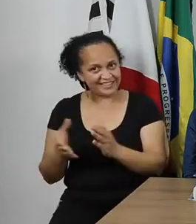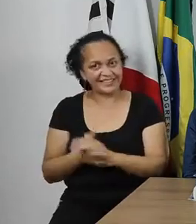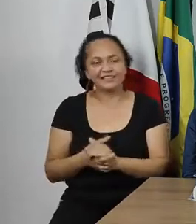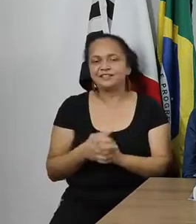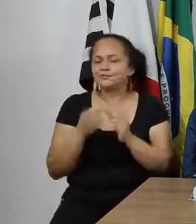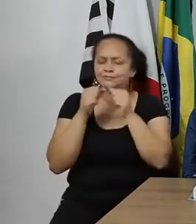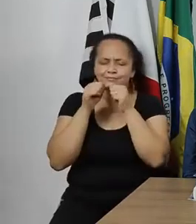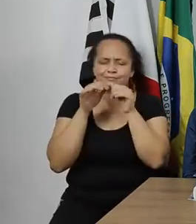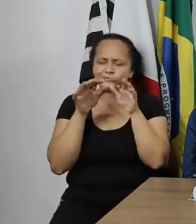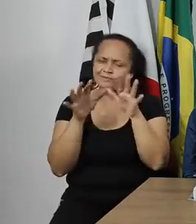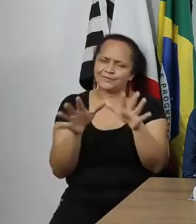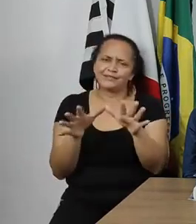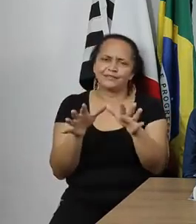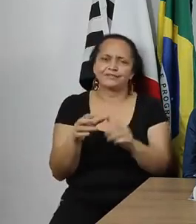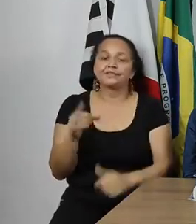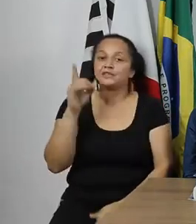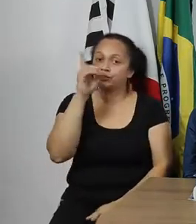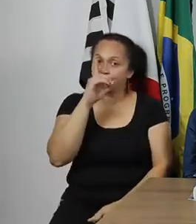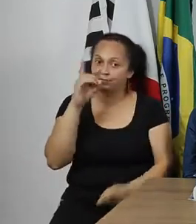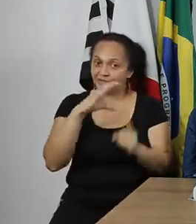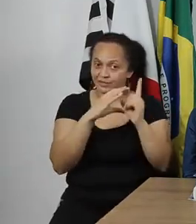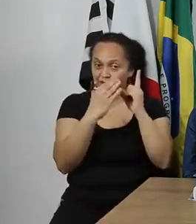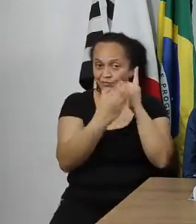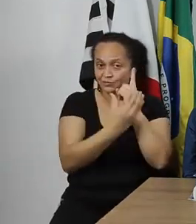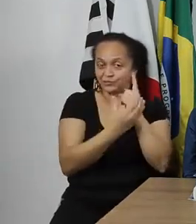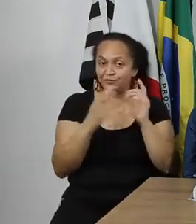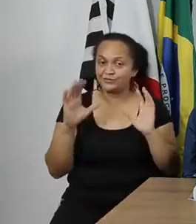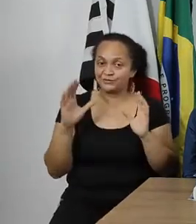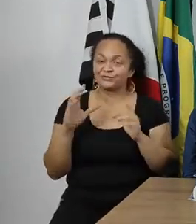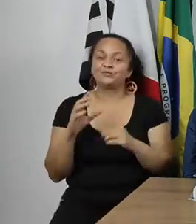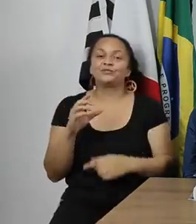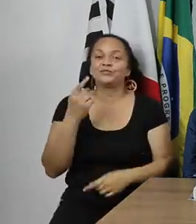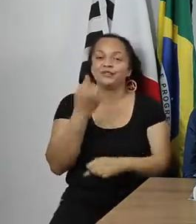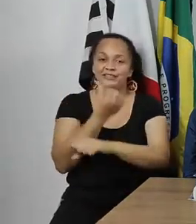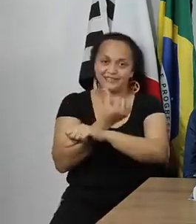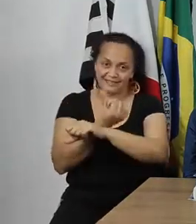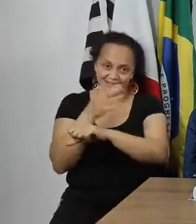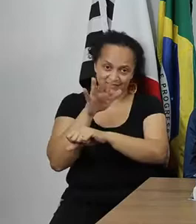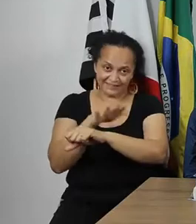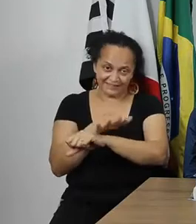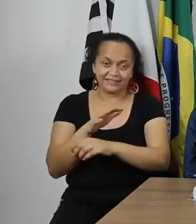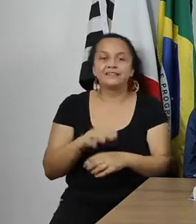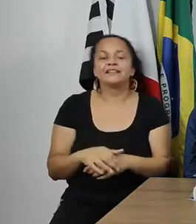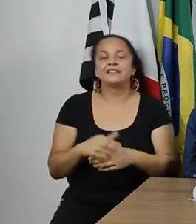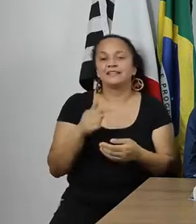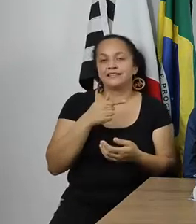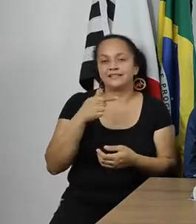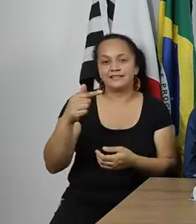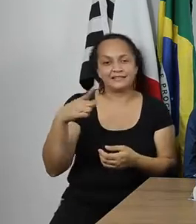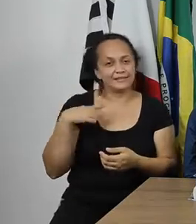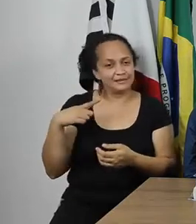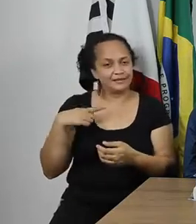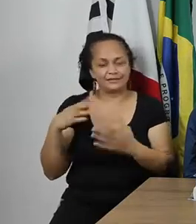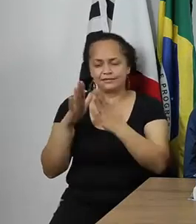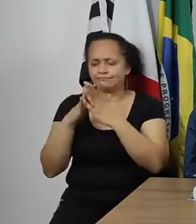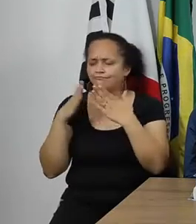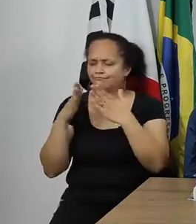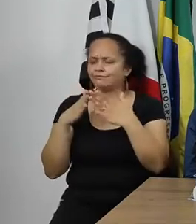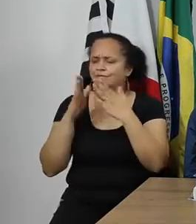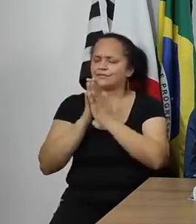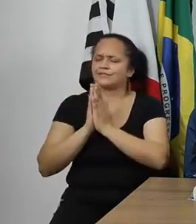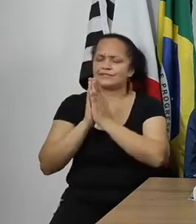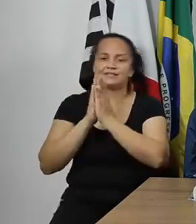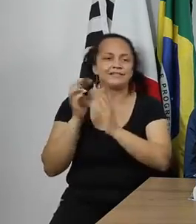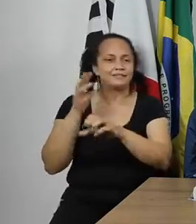uma bênção. No domingo tem um culto de celebração às 18 horas. Durante a semana tem intercessão com a